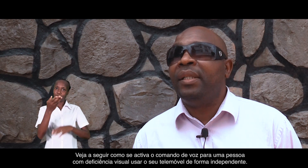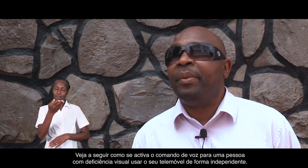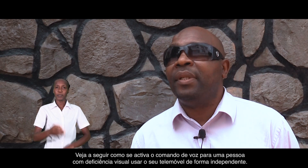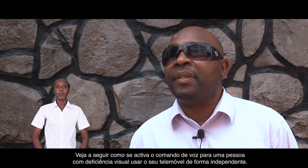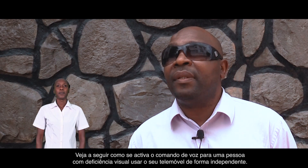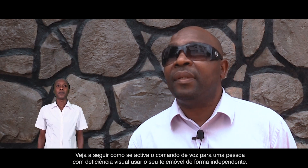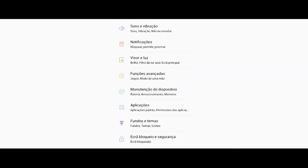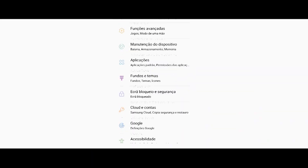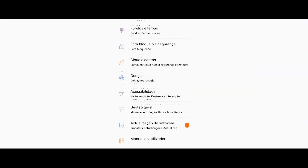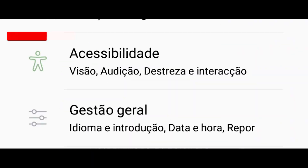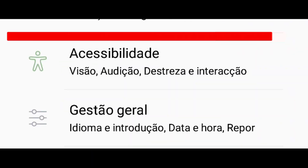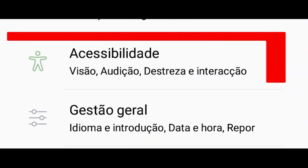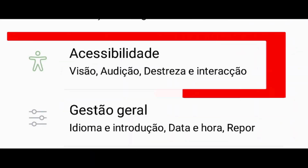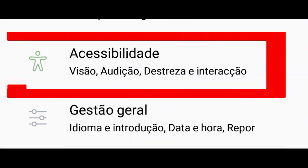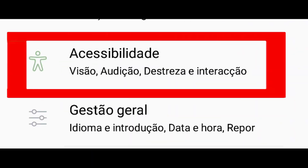independente.